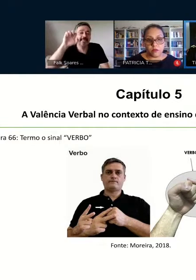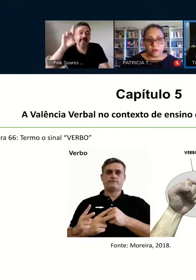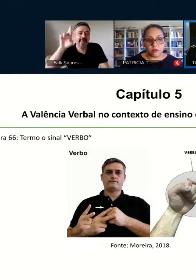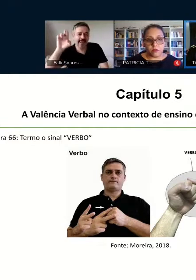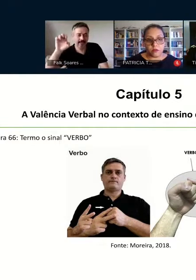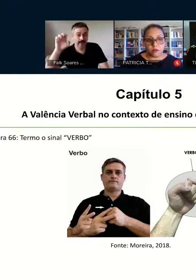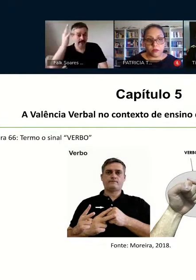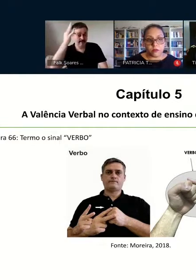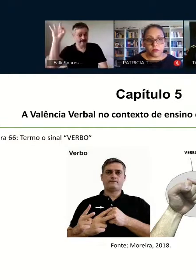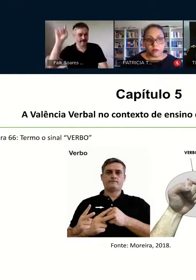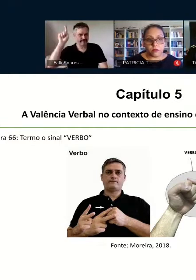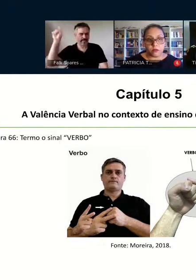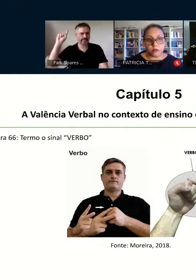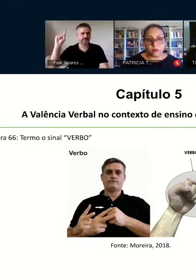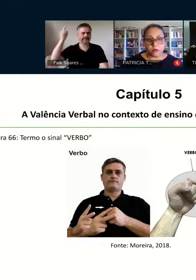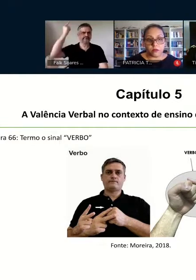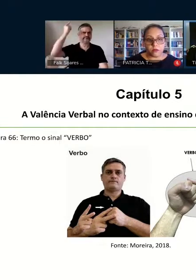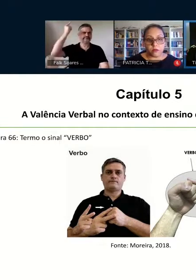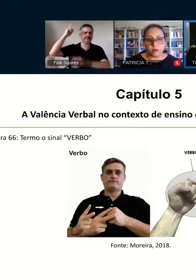Lucien,